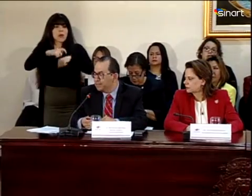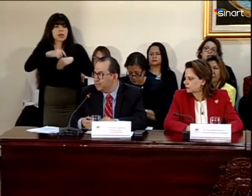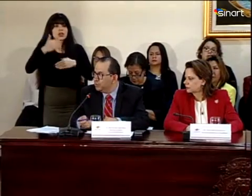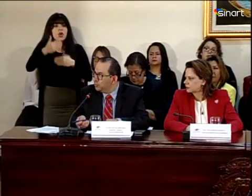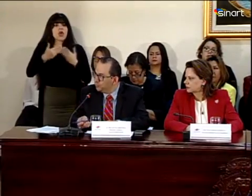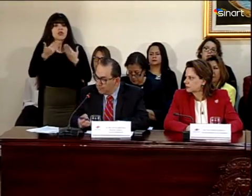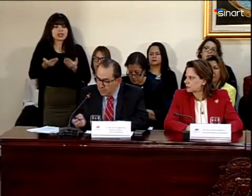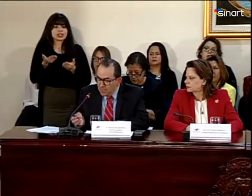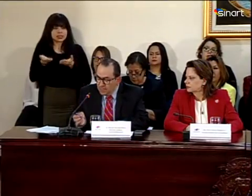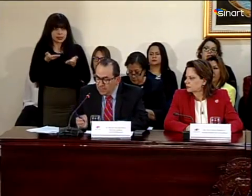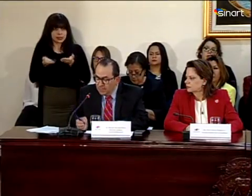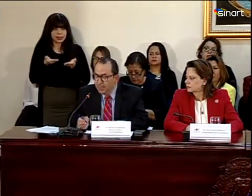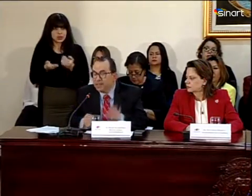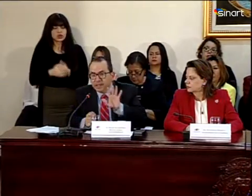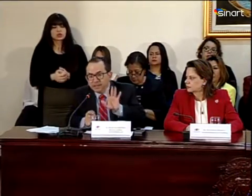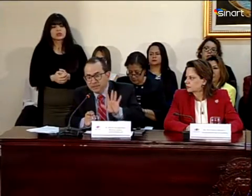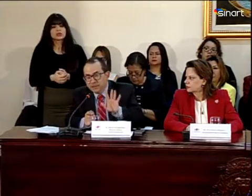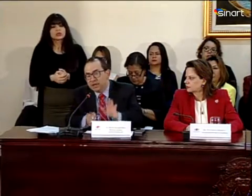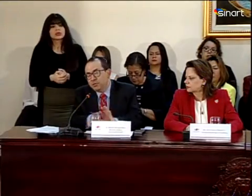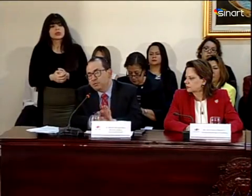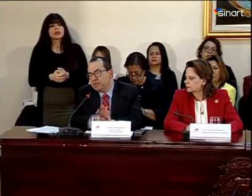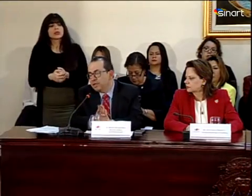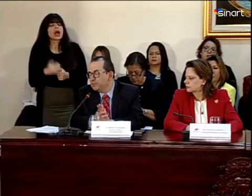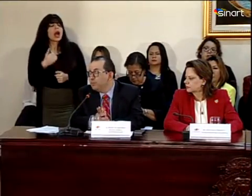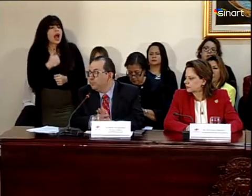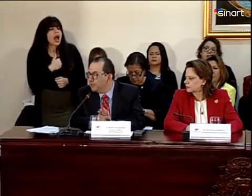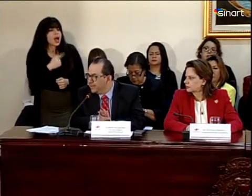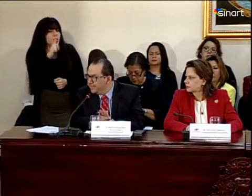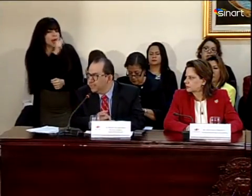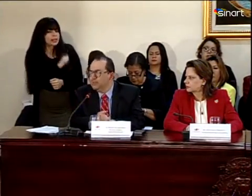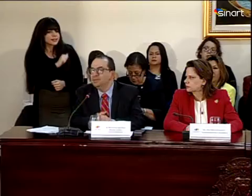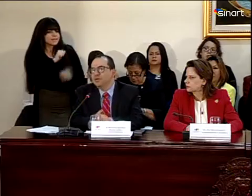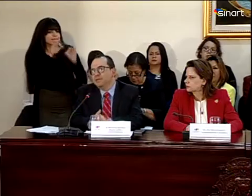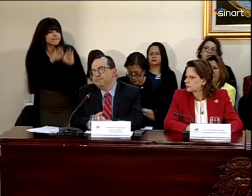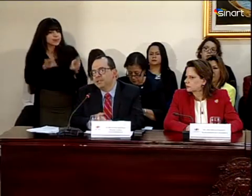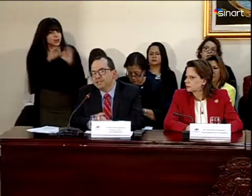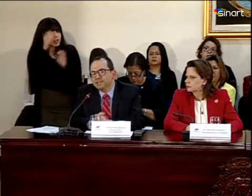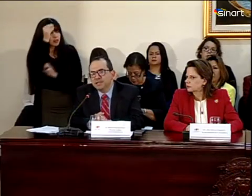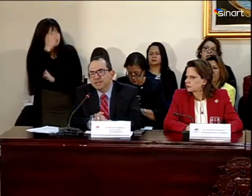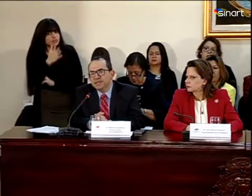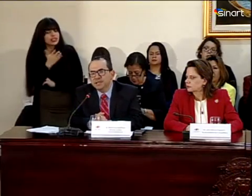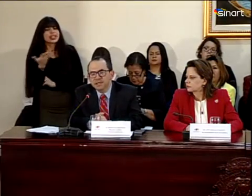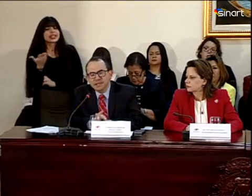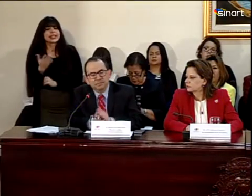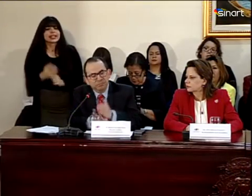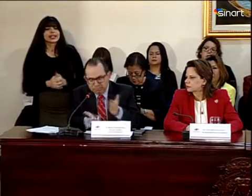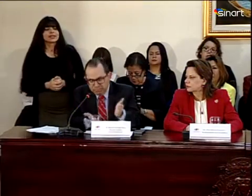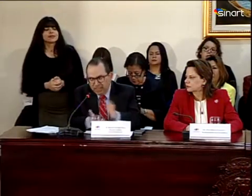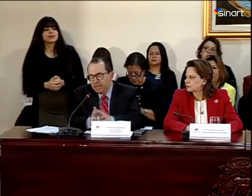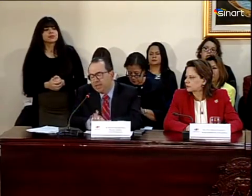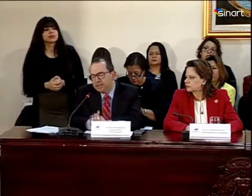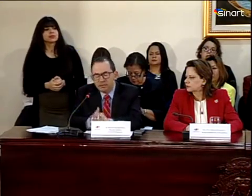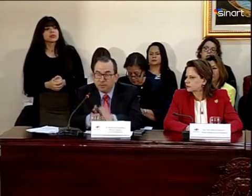ofrecer el servicio. Hay un aspecto importante de mencionar, y es que aunque esté